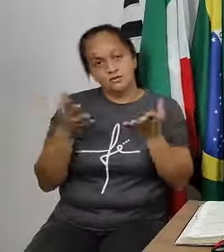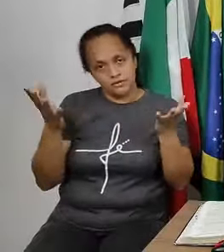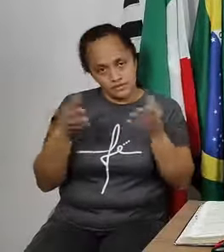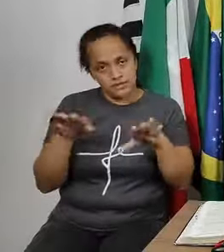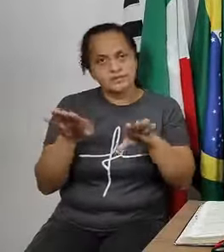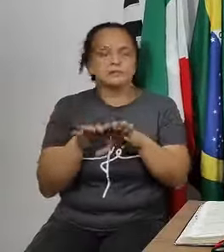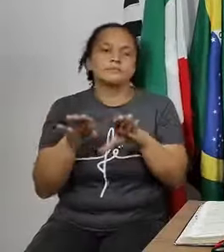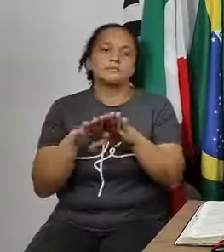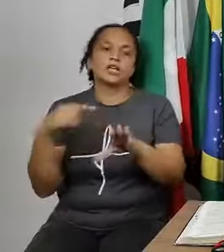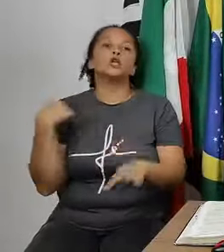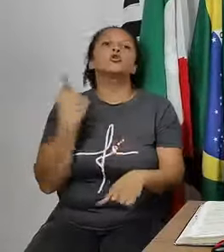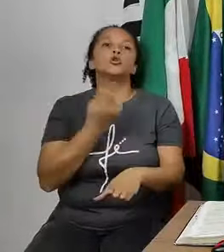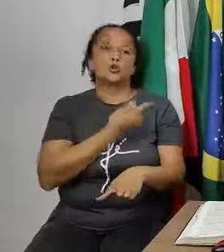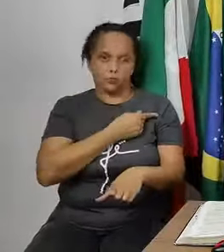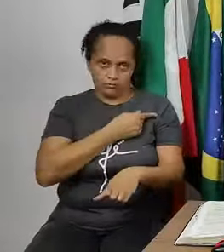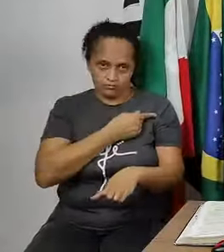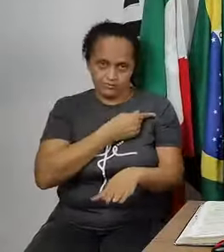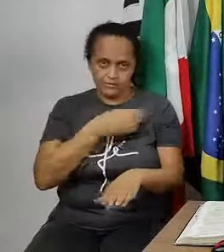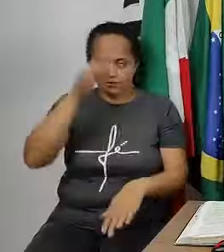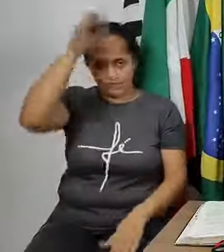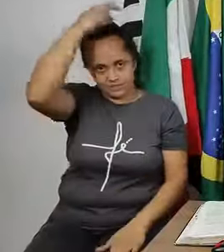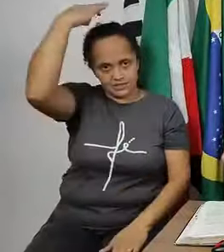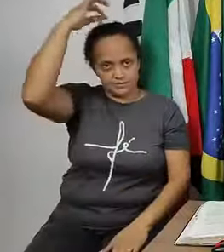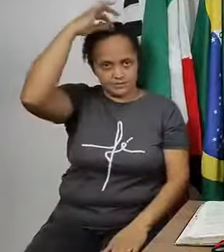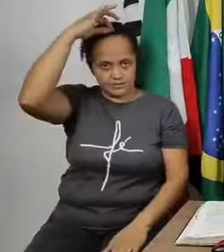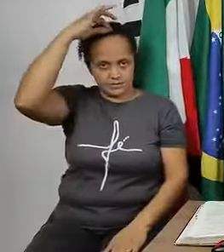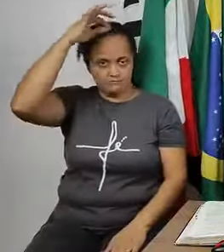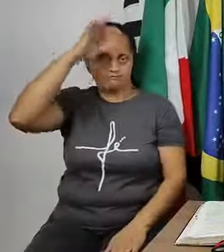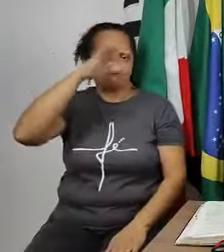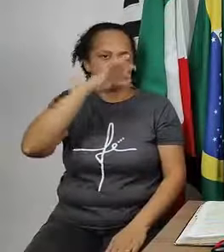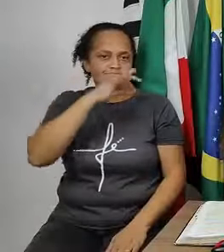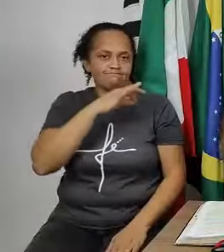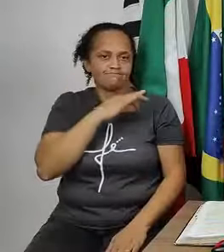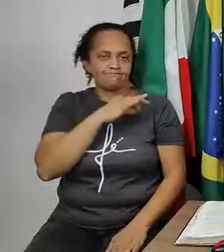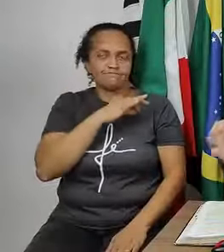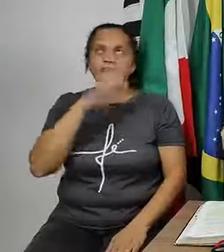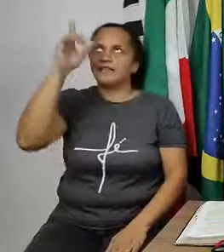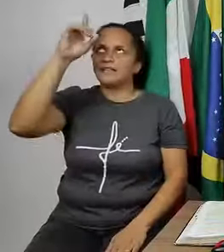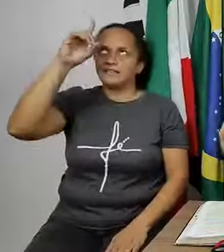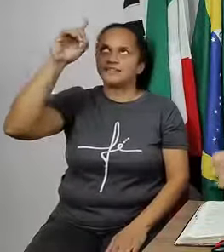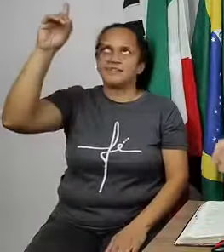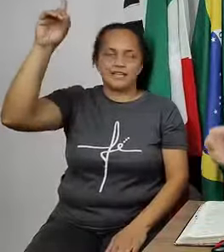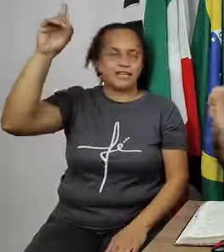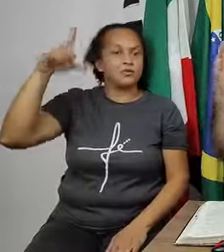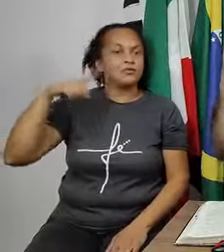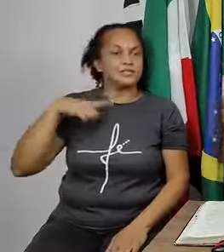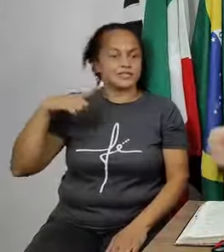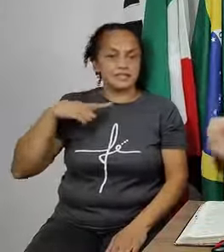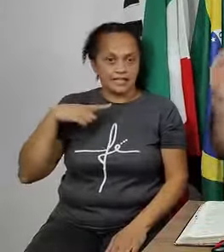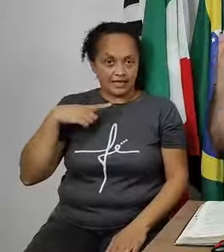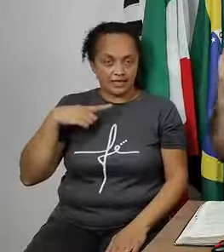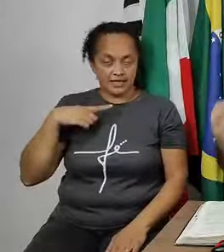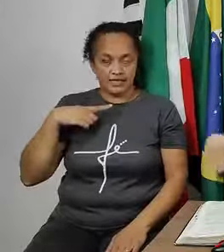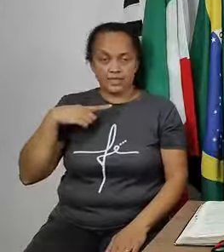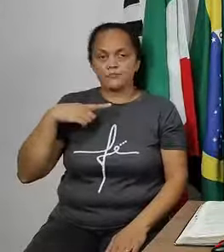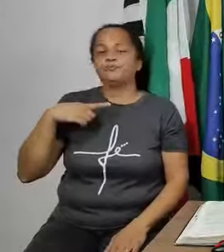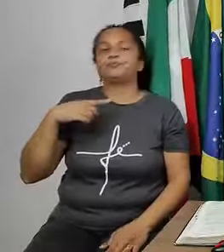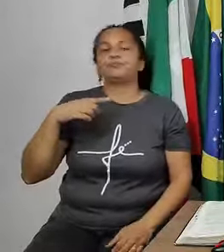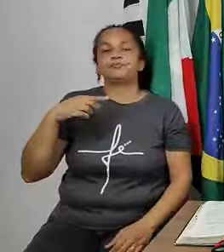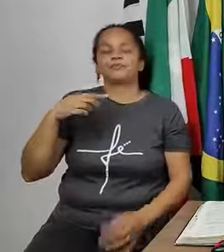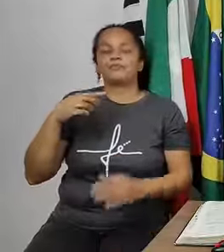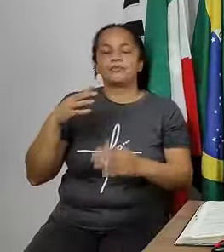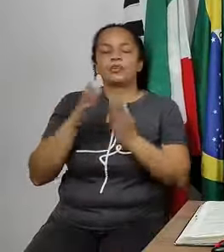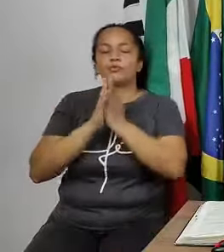Santo. Deus criou uma linguagem poderosa chamada oração em